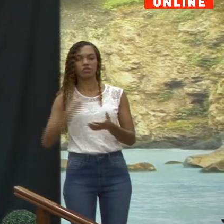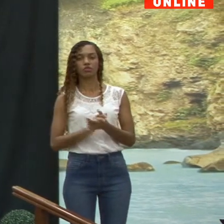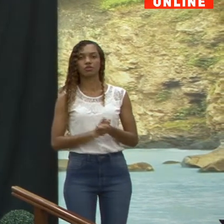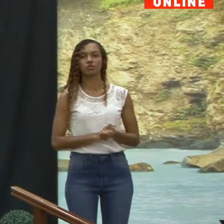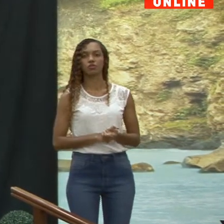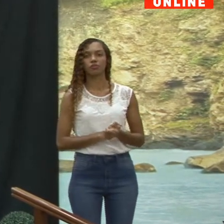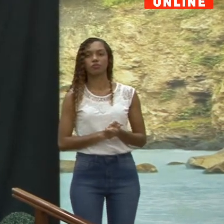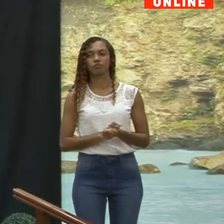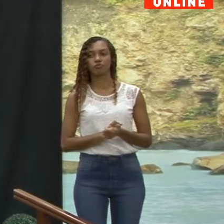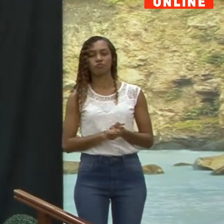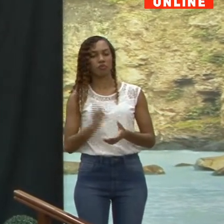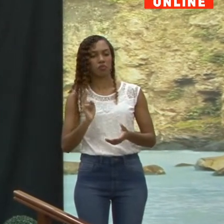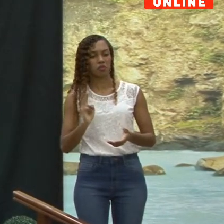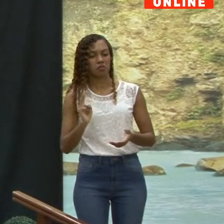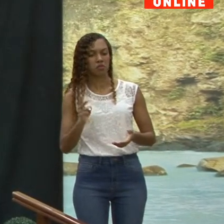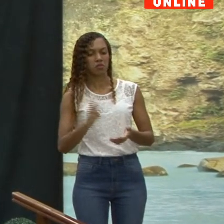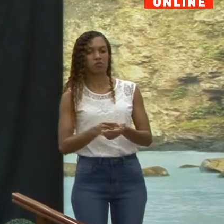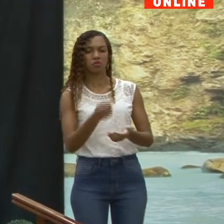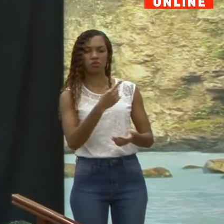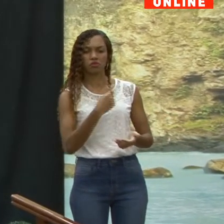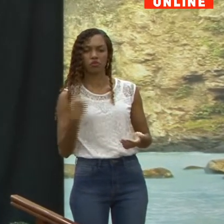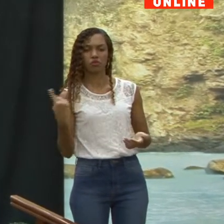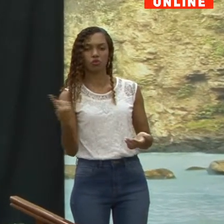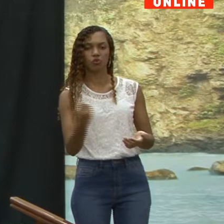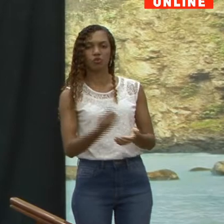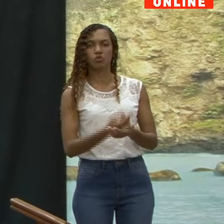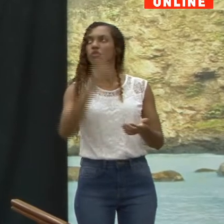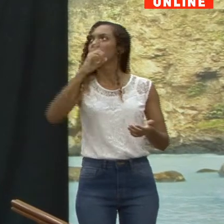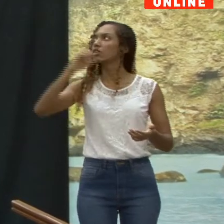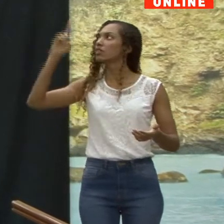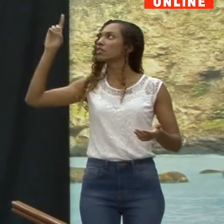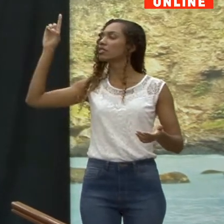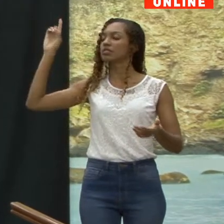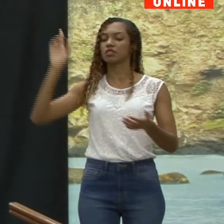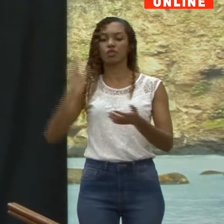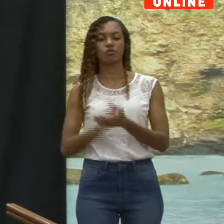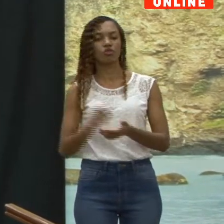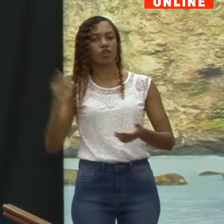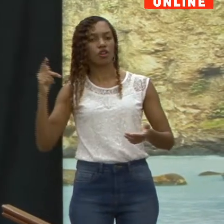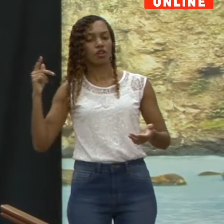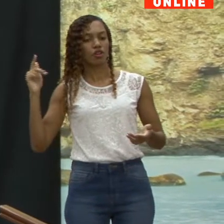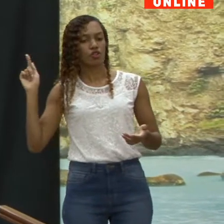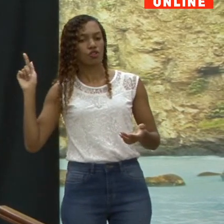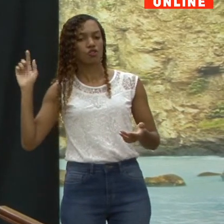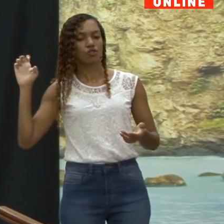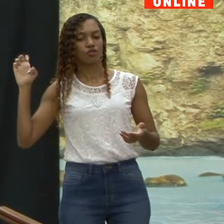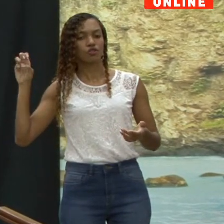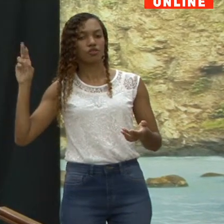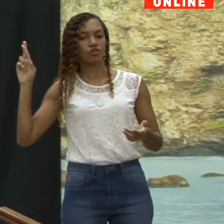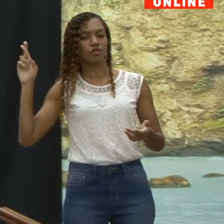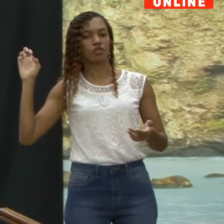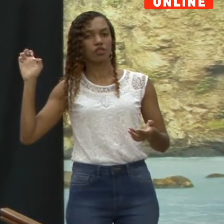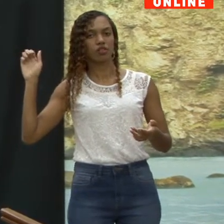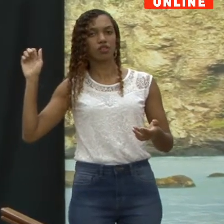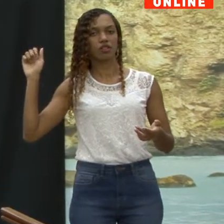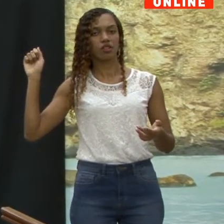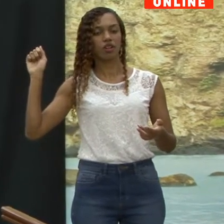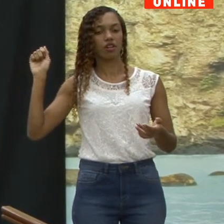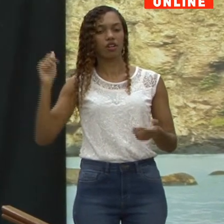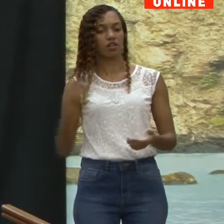exatamente conosco, Deus quer gerar em nós uma maior dependência